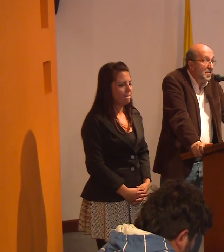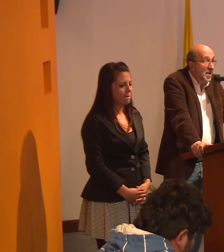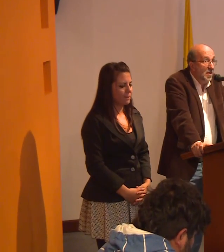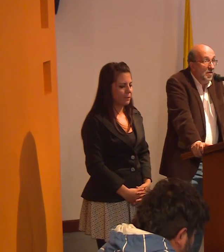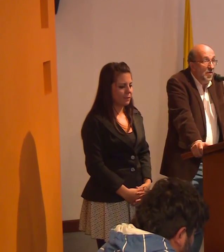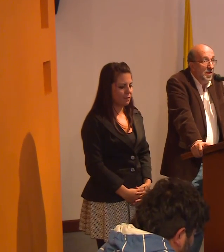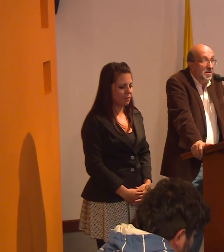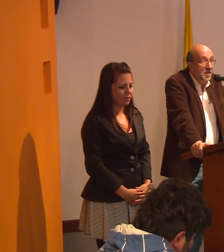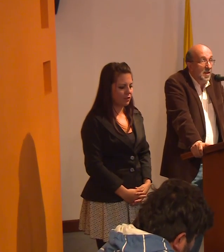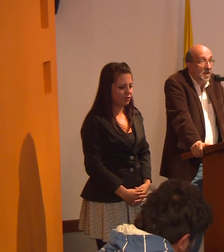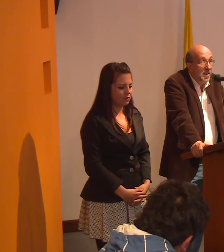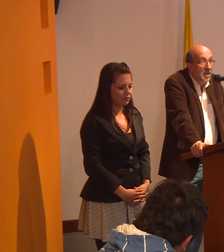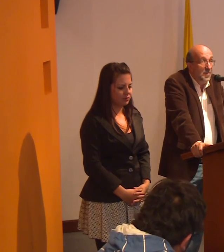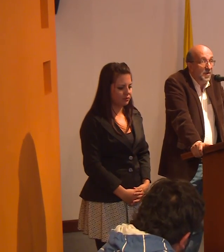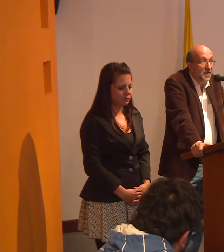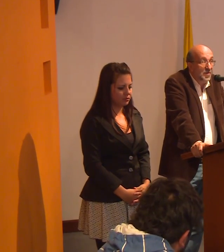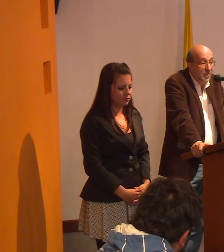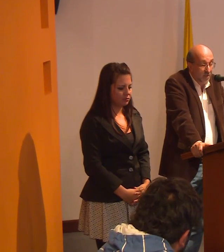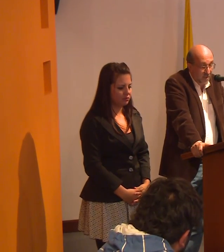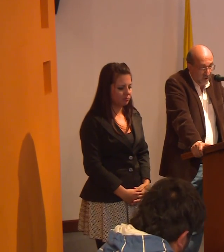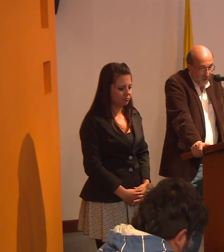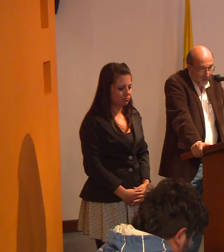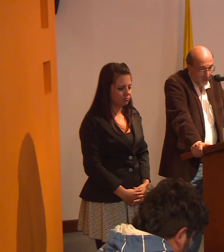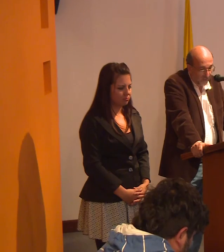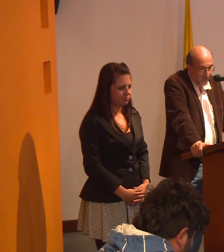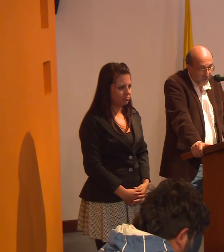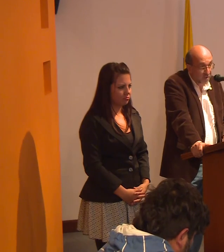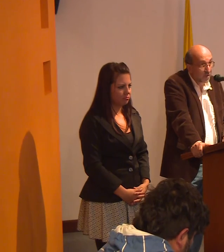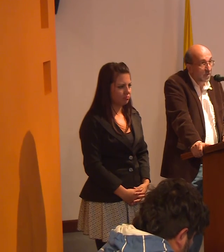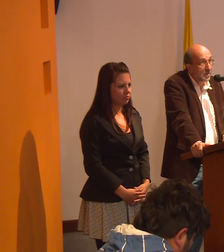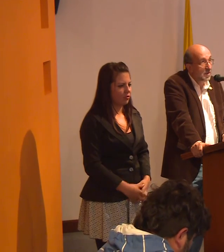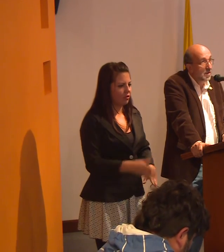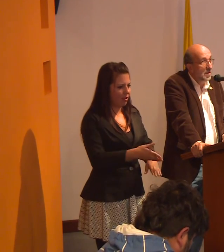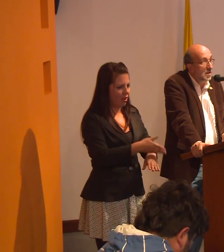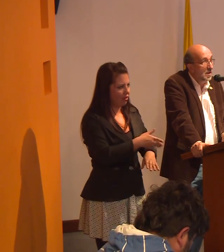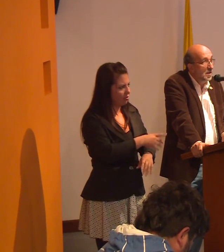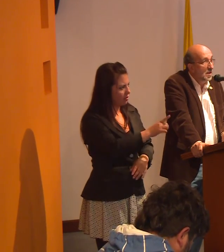Creemos también, como decía el profesor Alfonso,